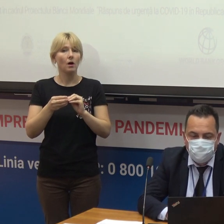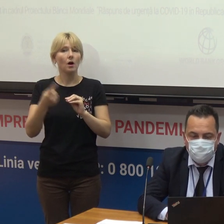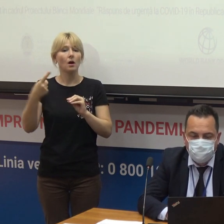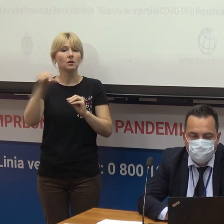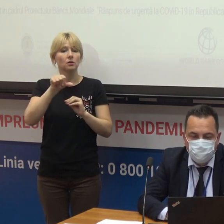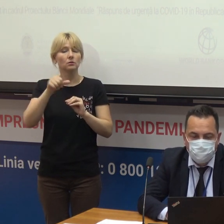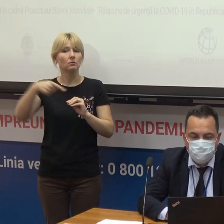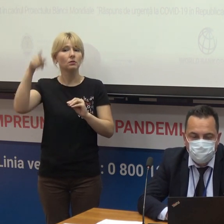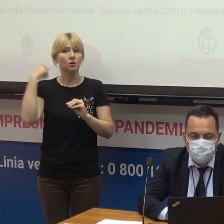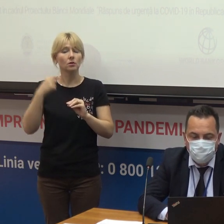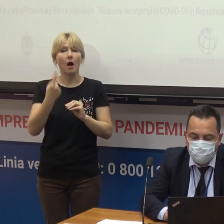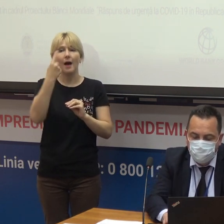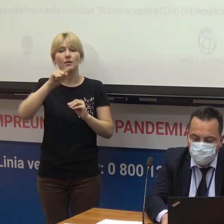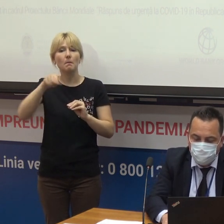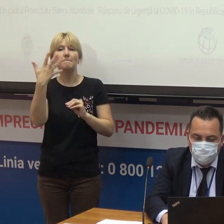săptămâna precedentă